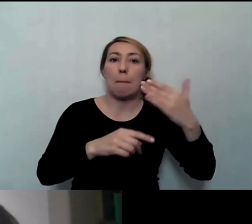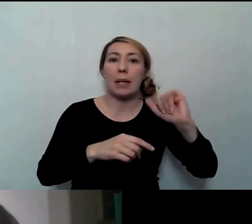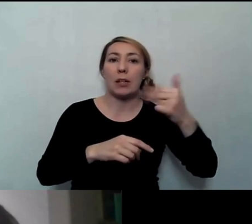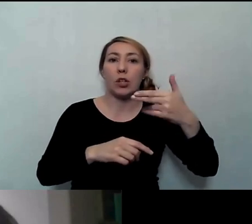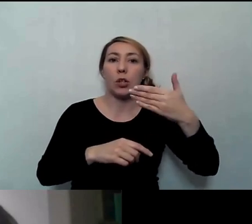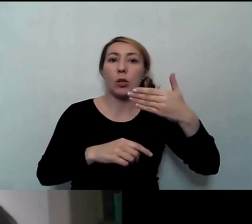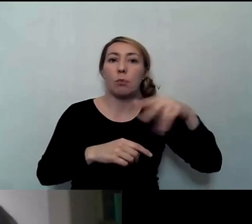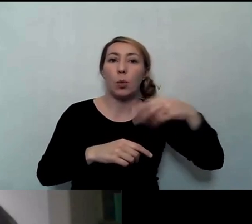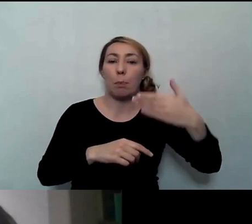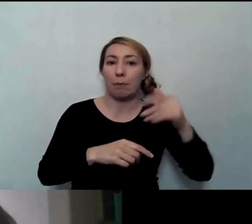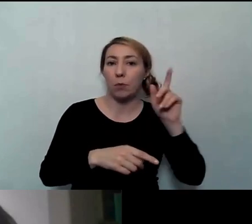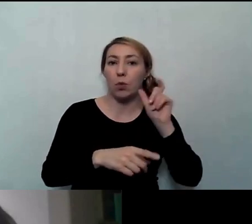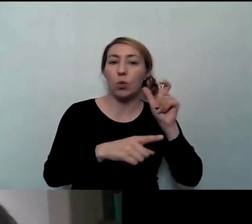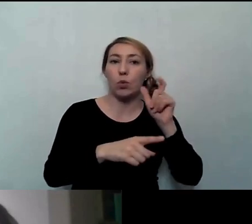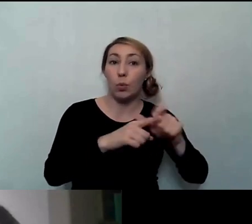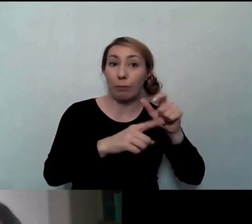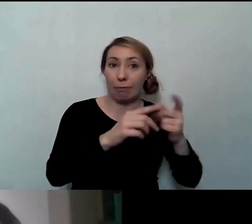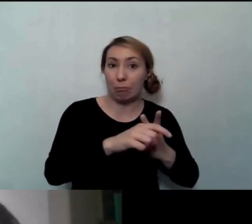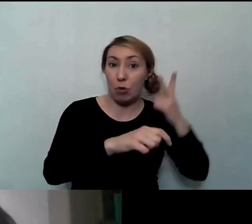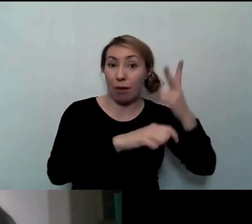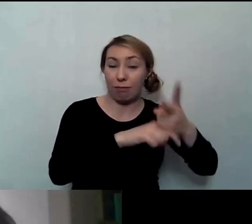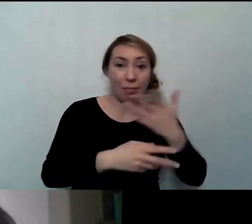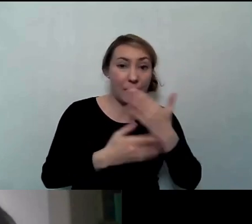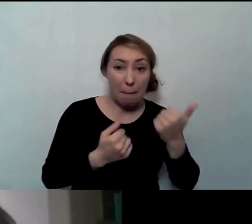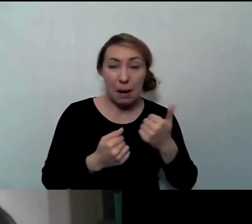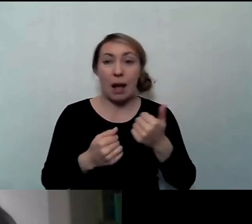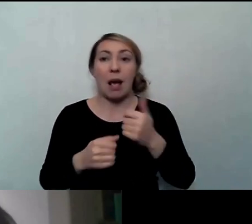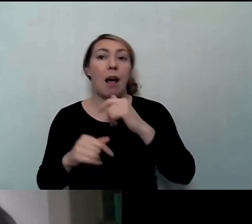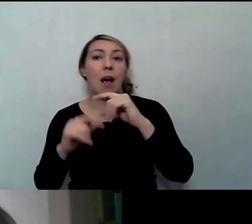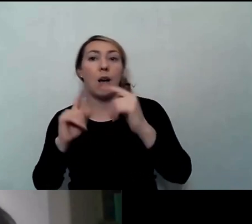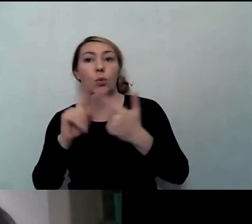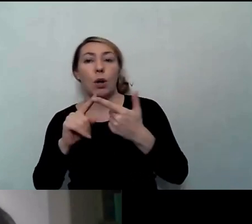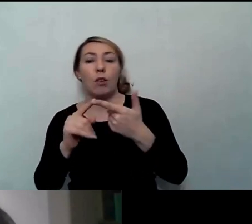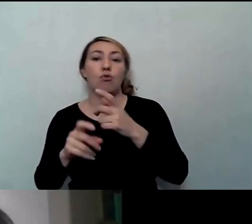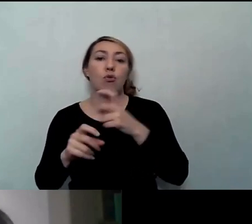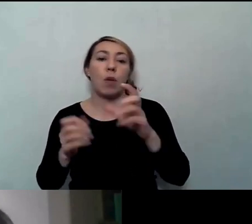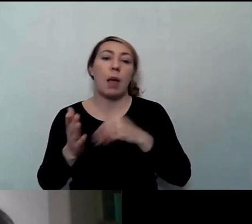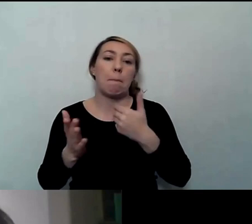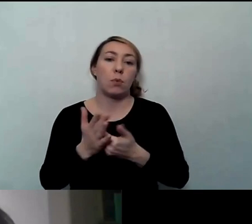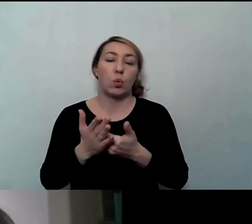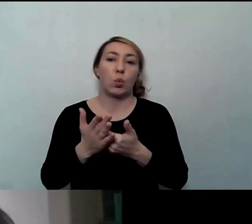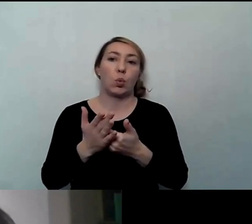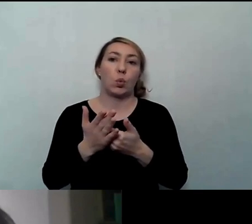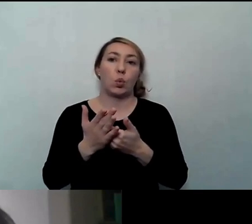słownik minimum, czy nie wykracza, czy na przykład nie jest